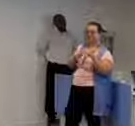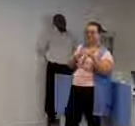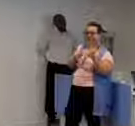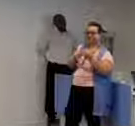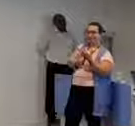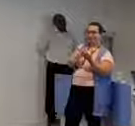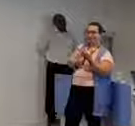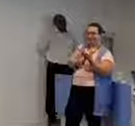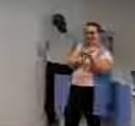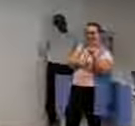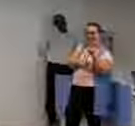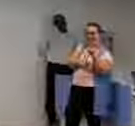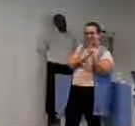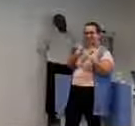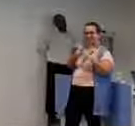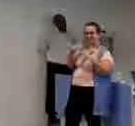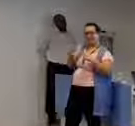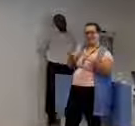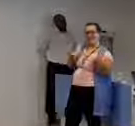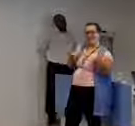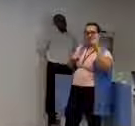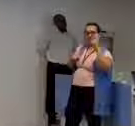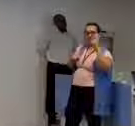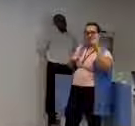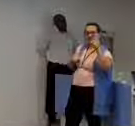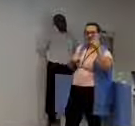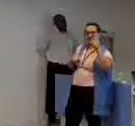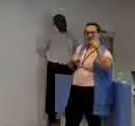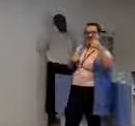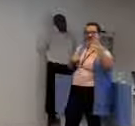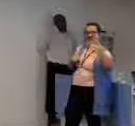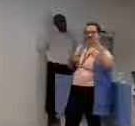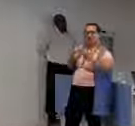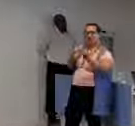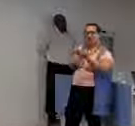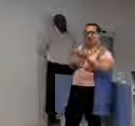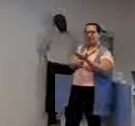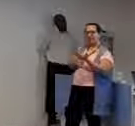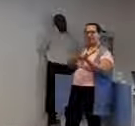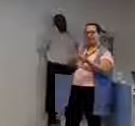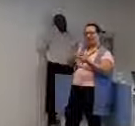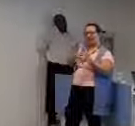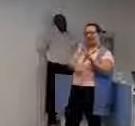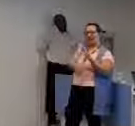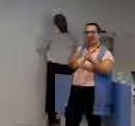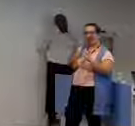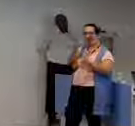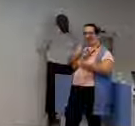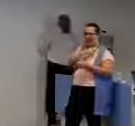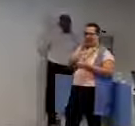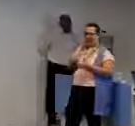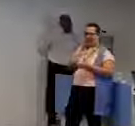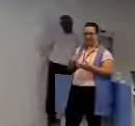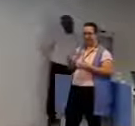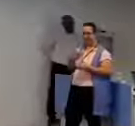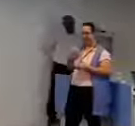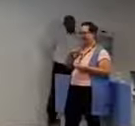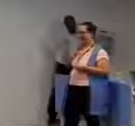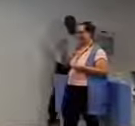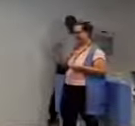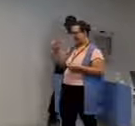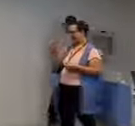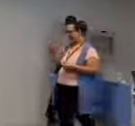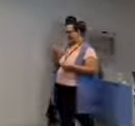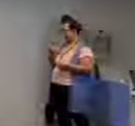Depois, 5, 6, 7 orçamentos para fechar um. Depois 10, 12 orçamentos para fechar um. Tem cliente nosso hoje que